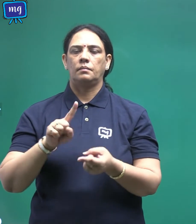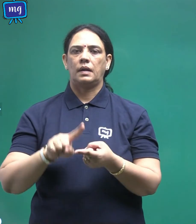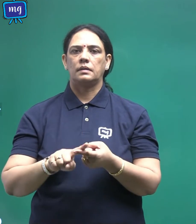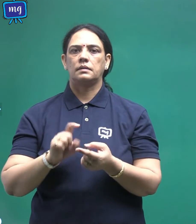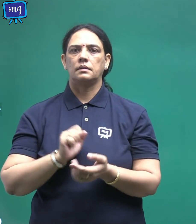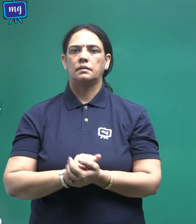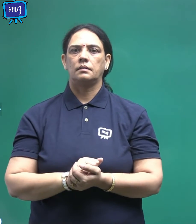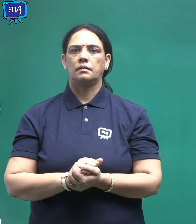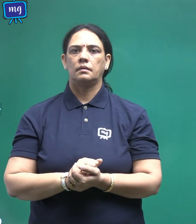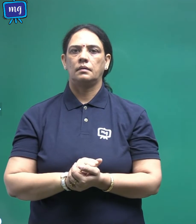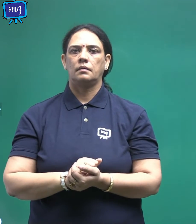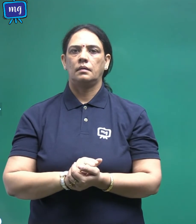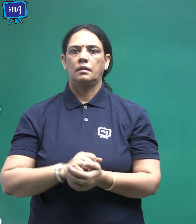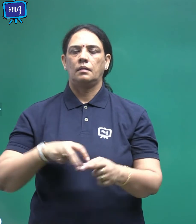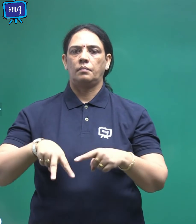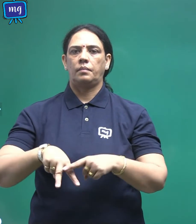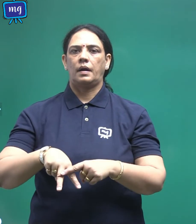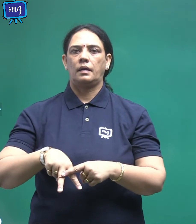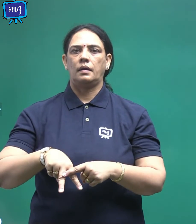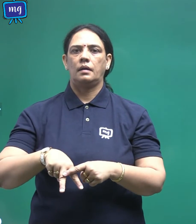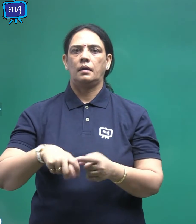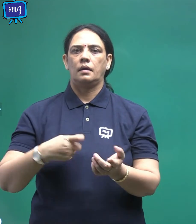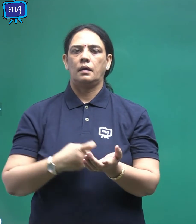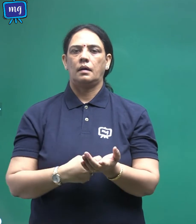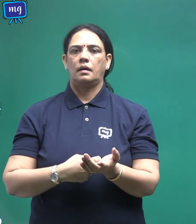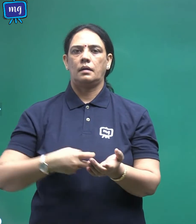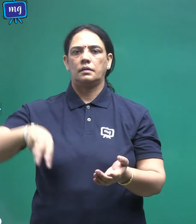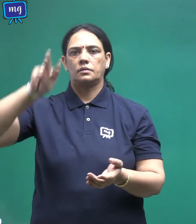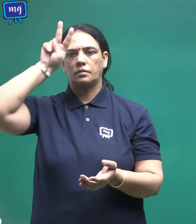प्लस पाई आर स्क्वायर